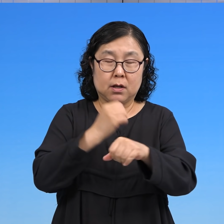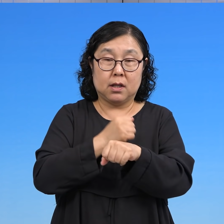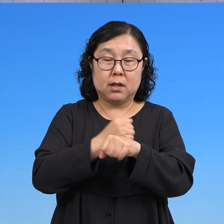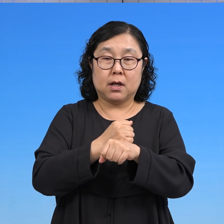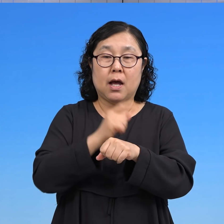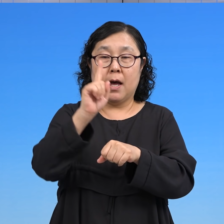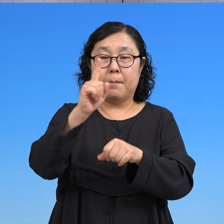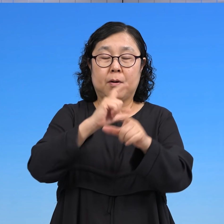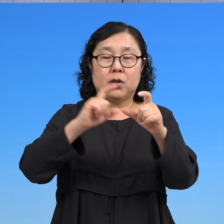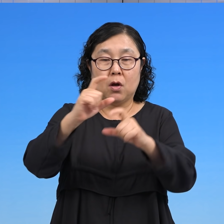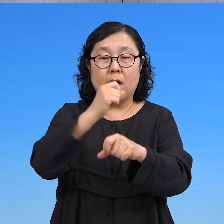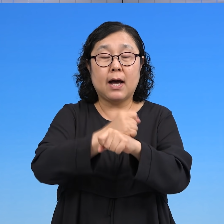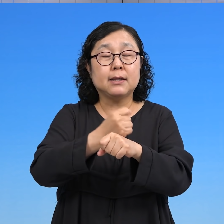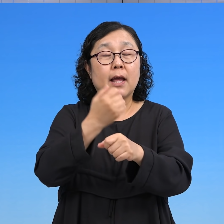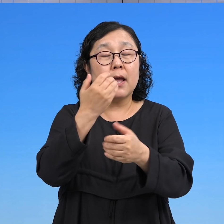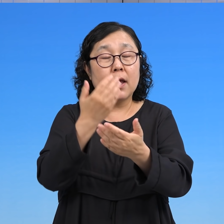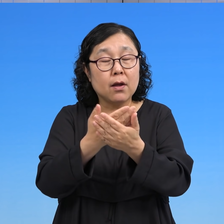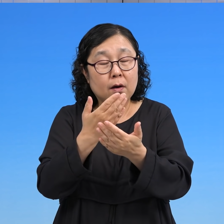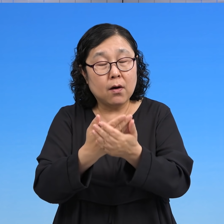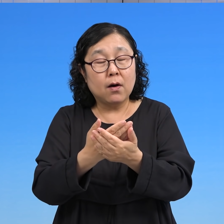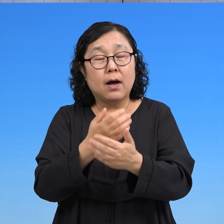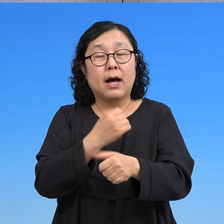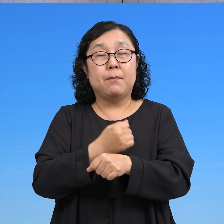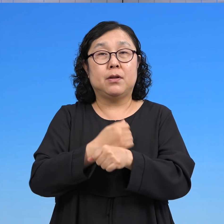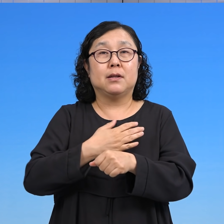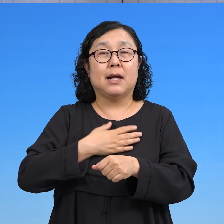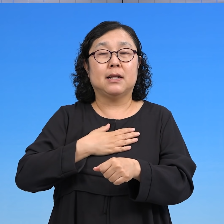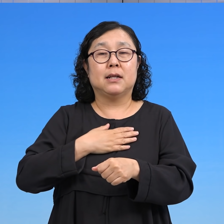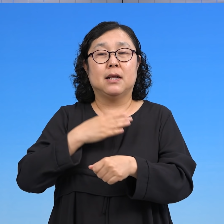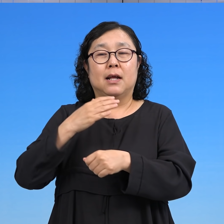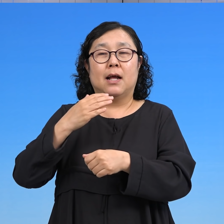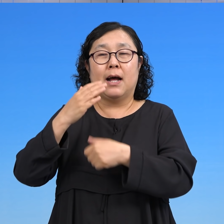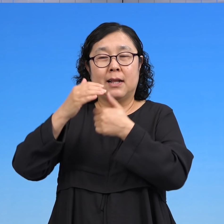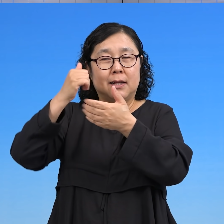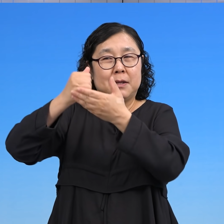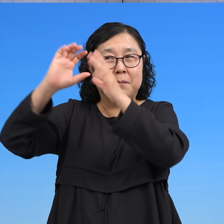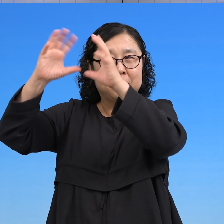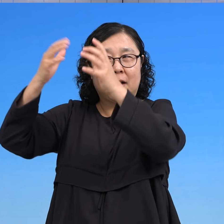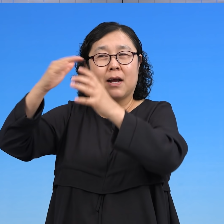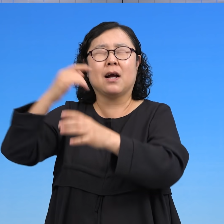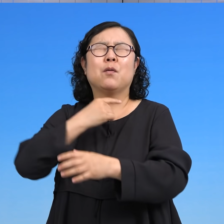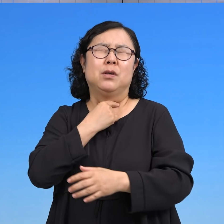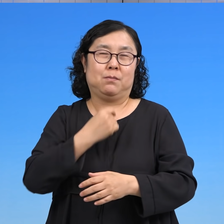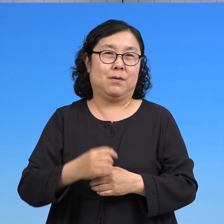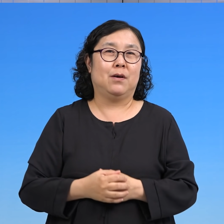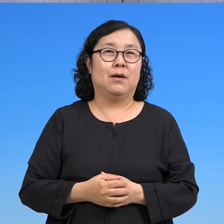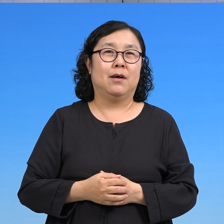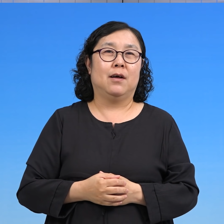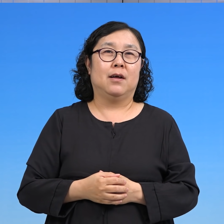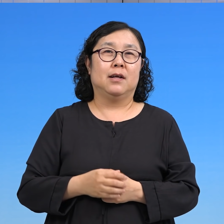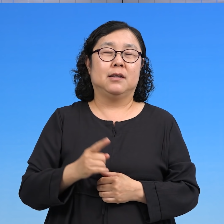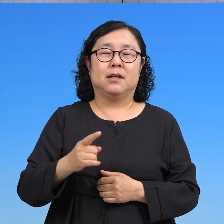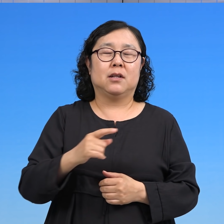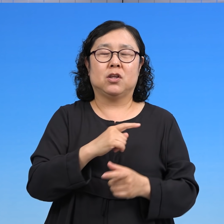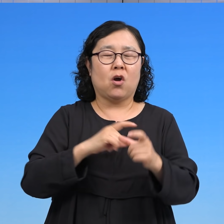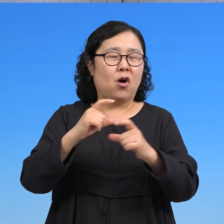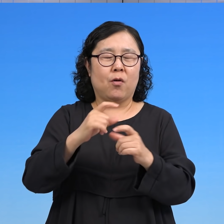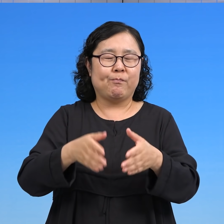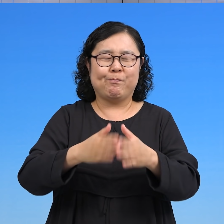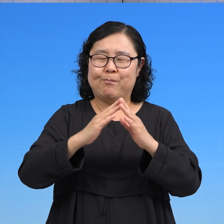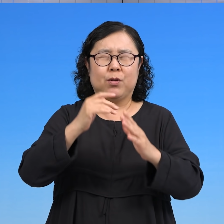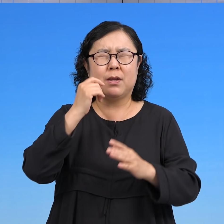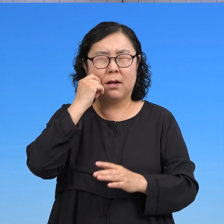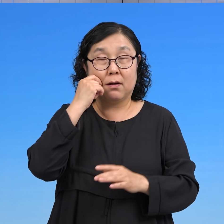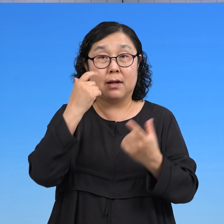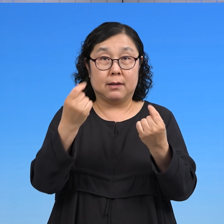이제 개척 한번 더 하세요 그러면요, 하나님 나 그냥 데려가세요 그럴 것 같아요. 추구도 못할 것 같아요. 이제 더 이상 개척